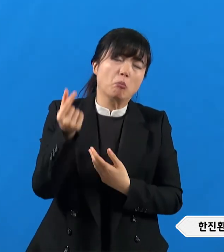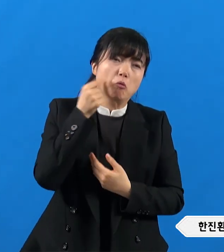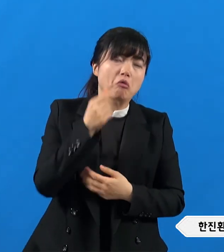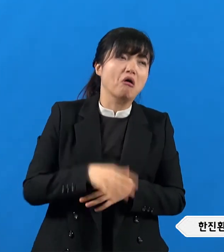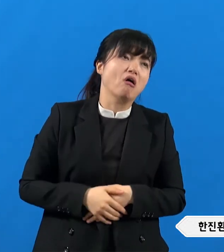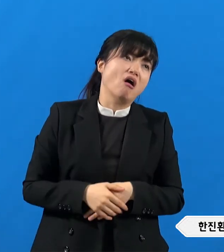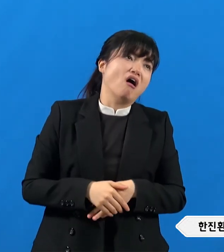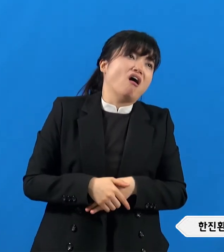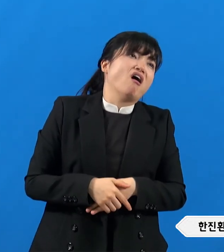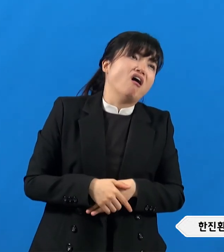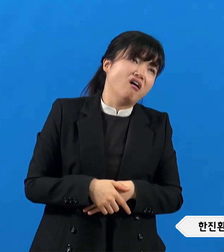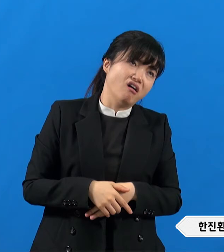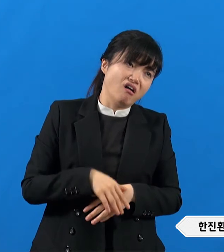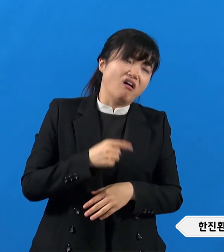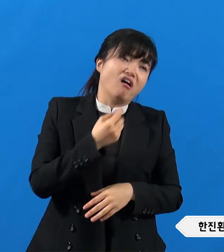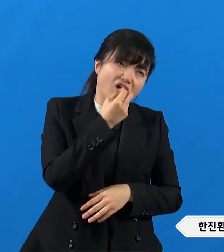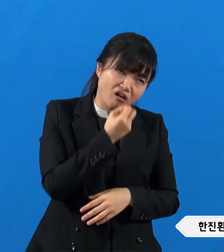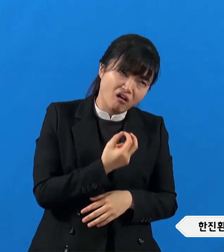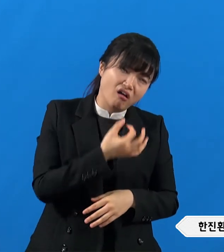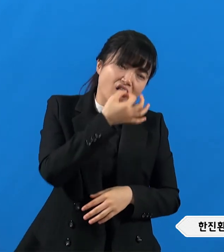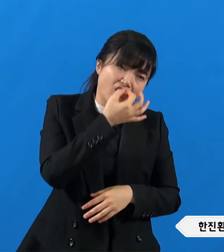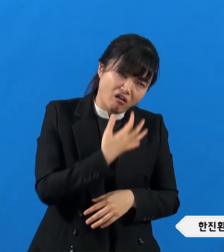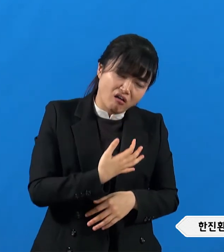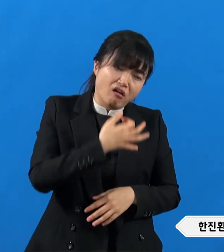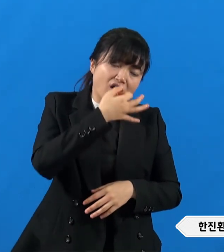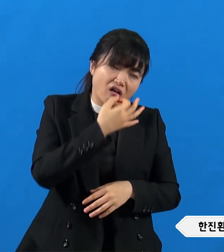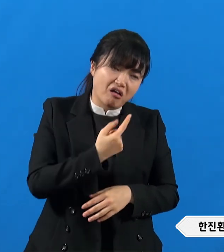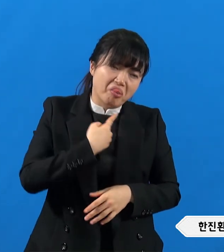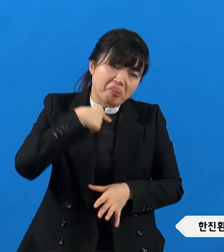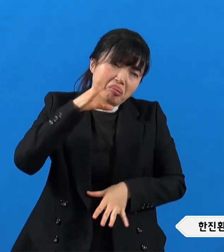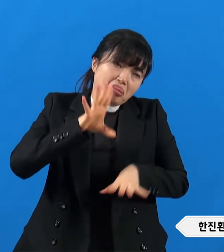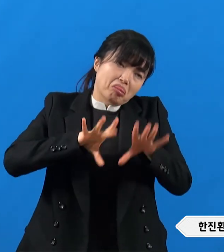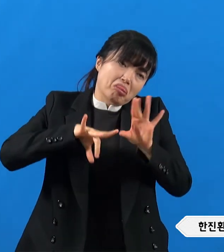그냥 갈급해서 죽어가는 성도들이 있습니다.